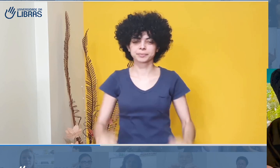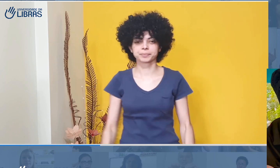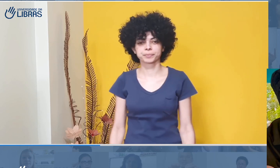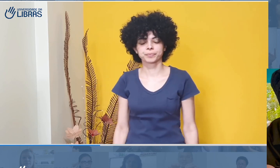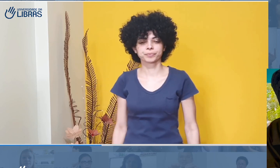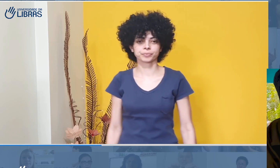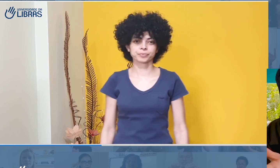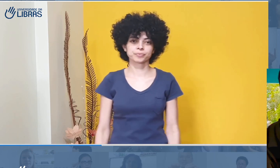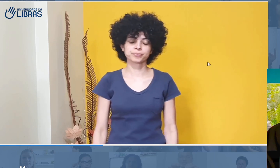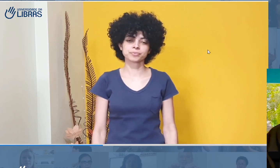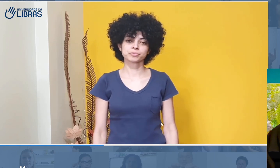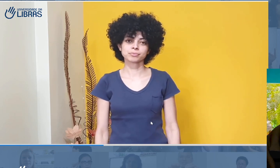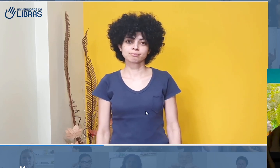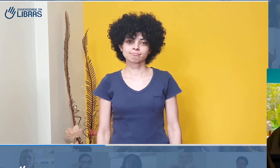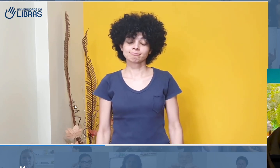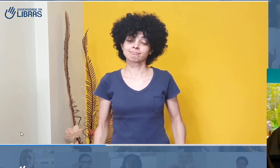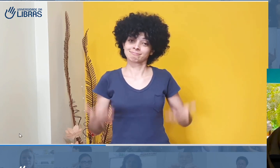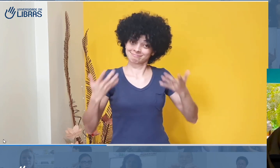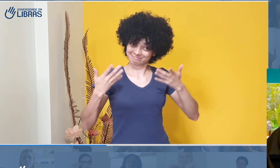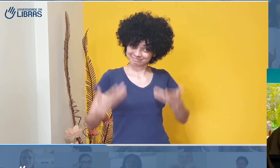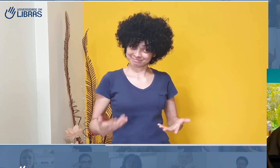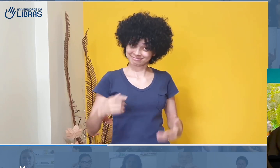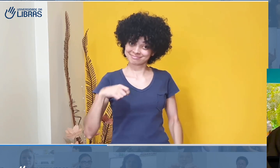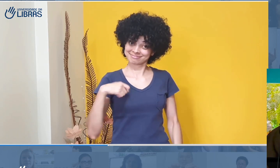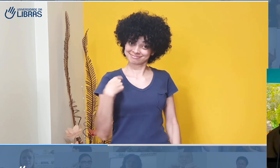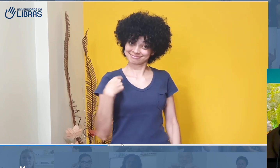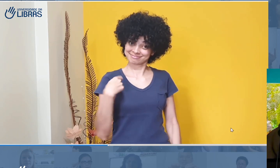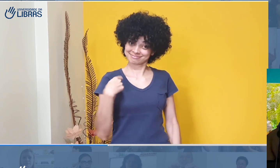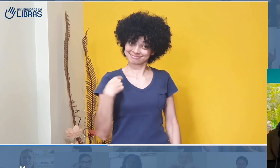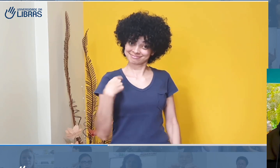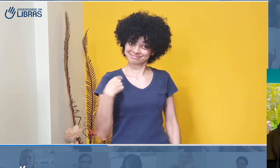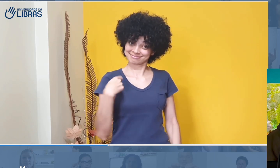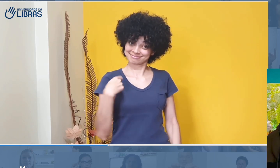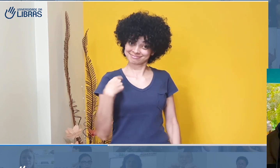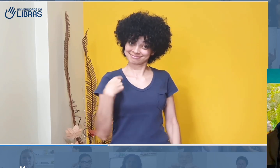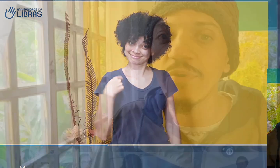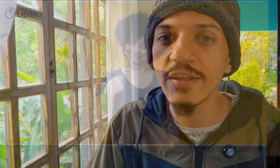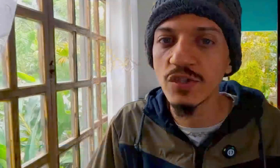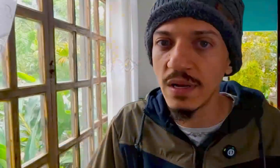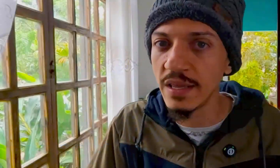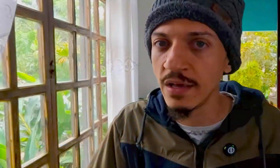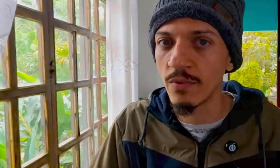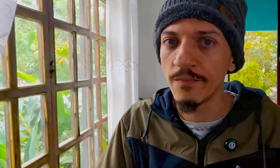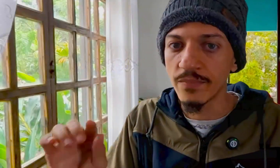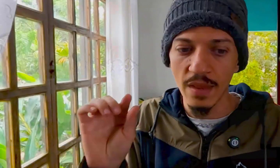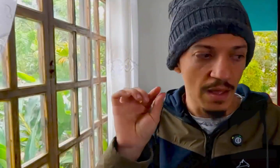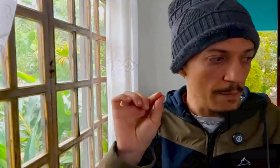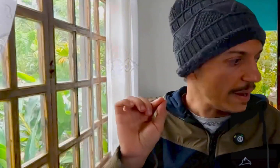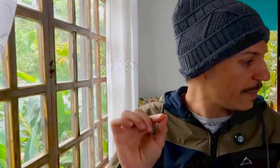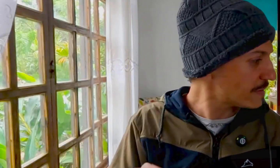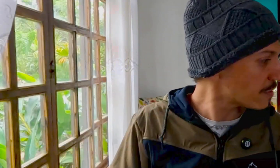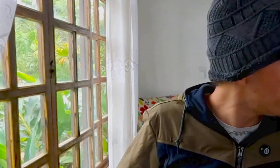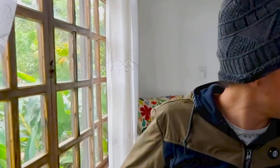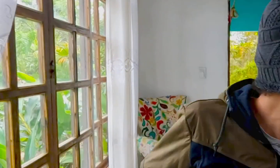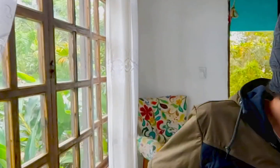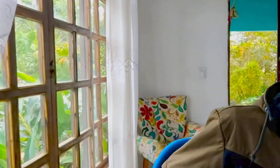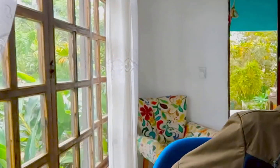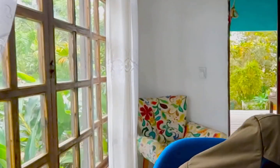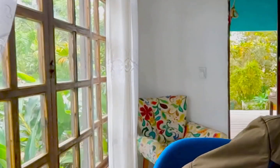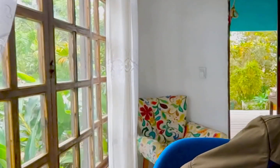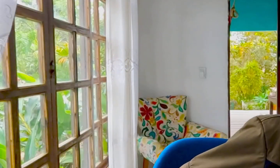cérebro de como absorver uma língua, de como se tornar fluente numa língua. Para e pensa